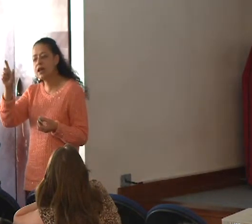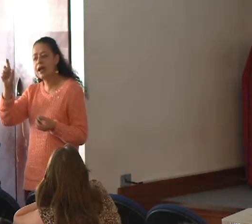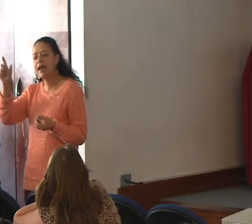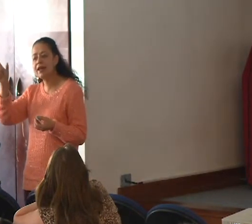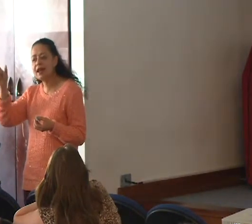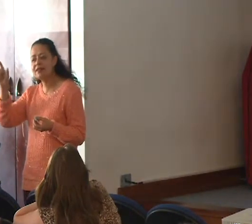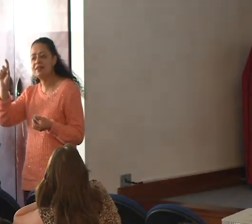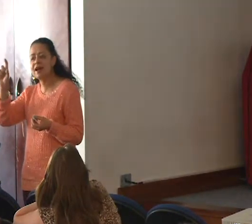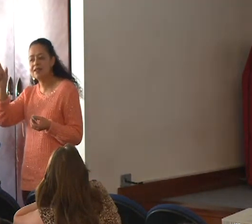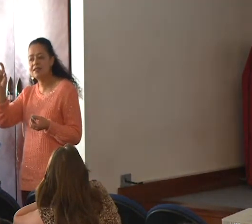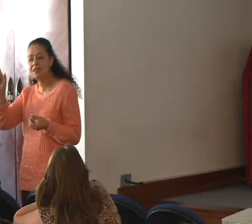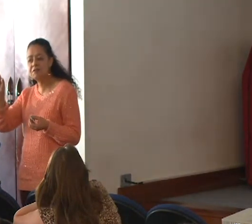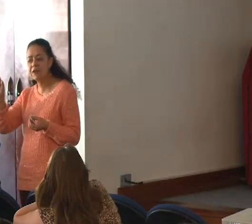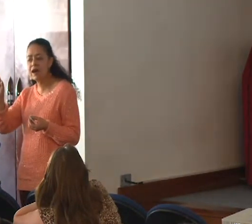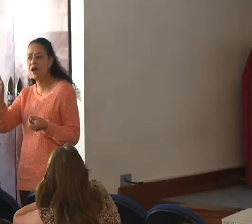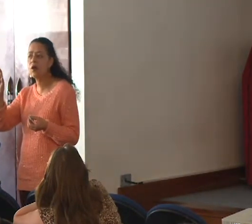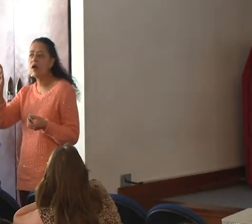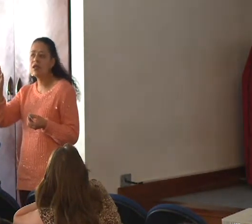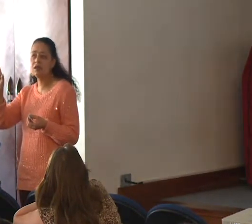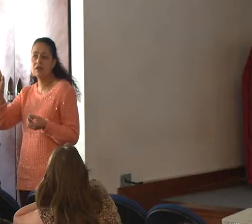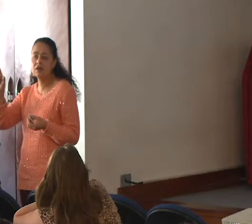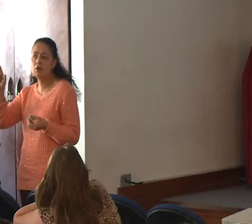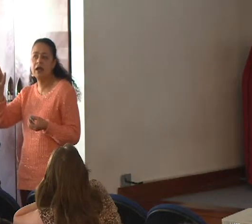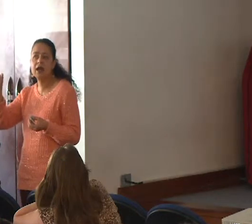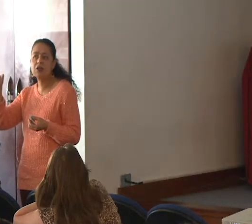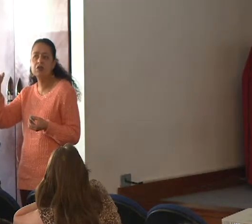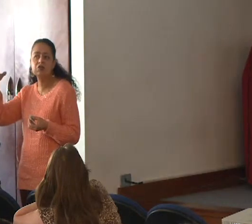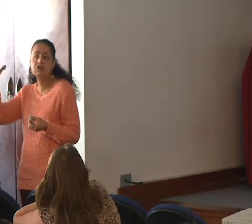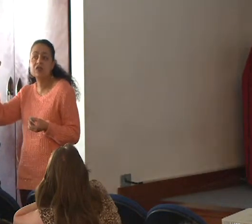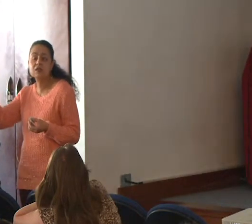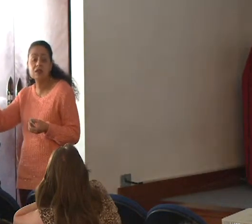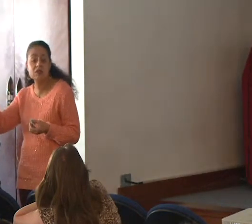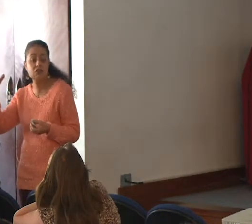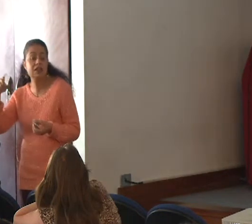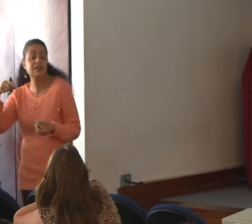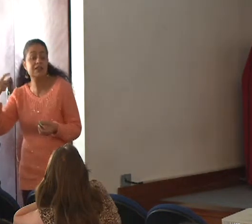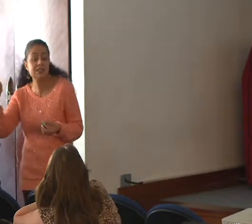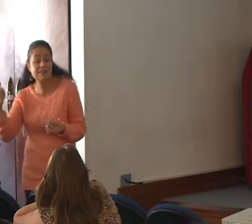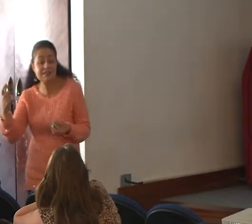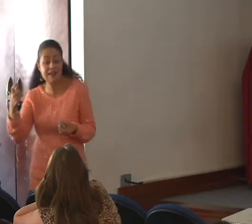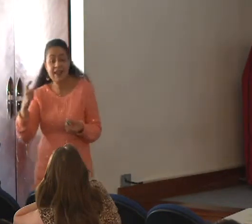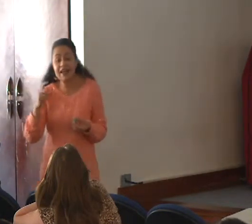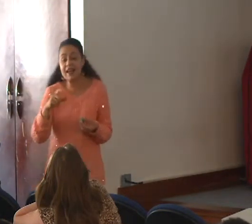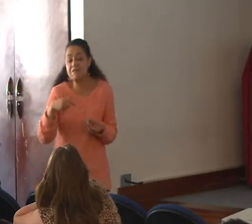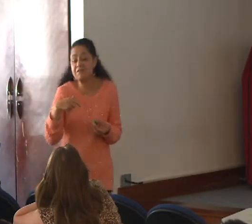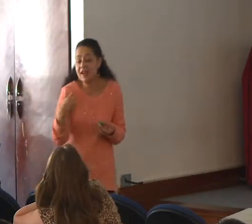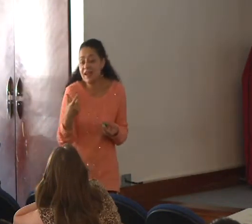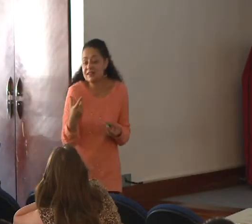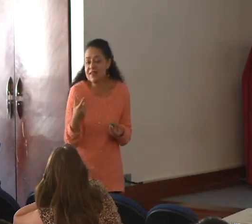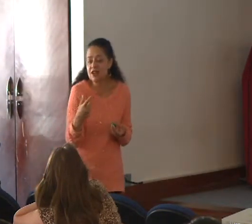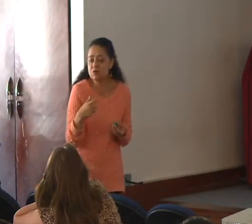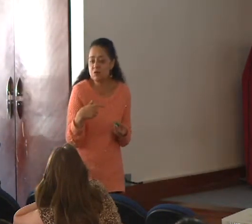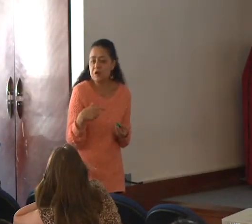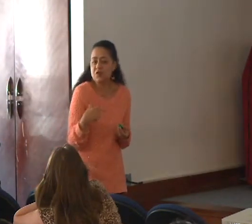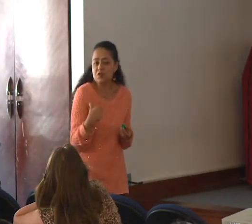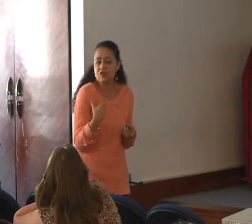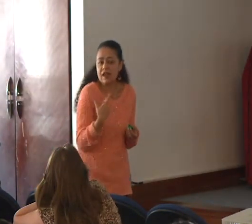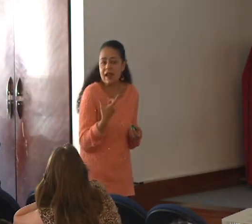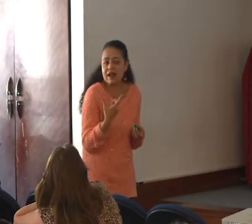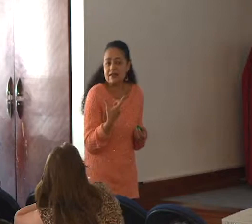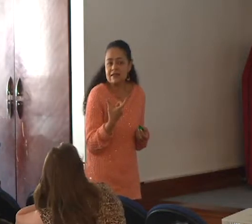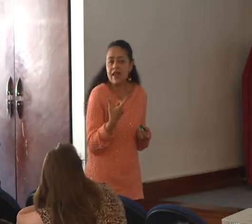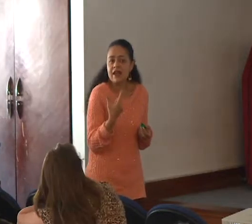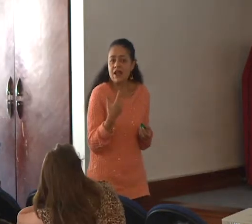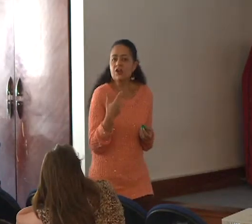decir, yo puedo llegar a generalizar ese significado y ubicarlo en otros sentidos, en el chiste, en la inferencia, en